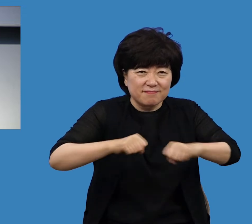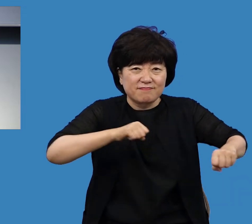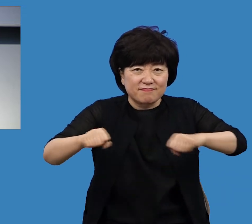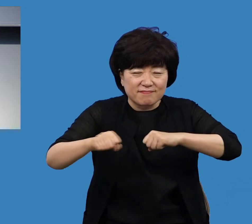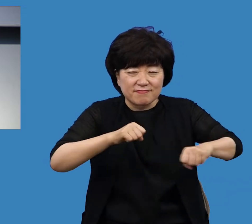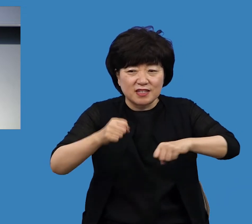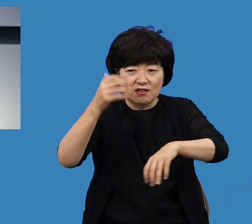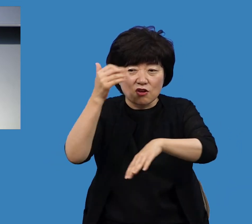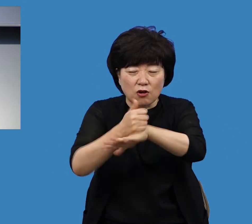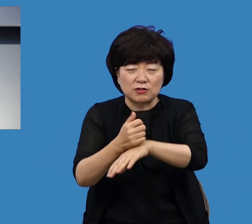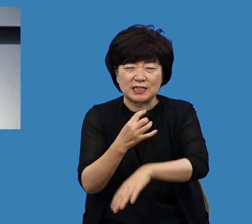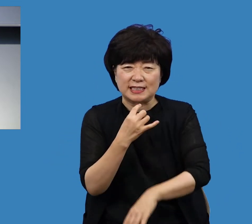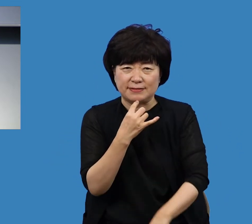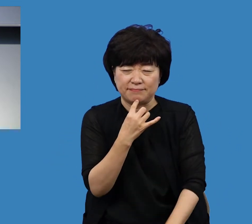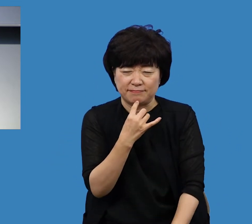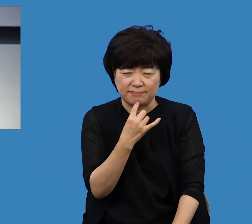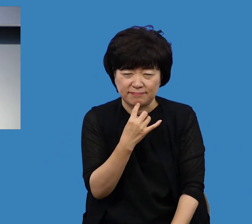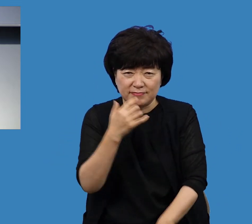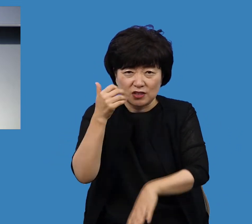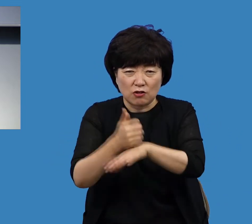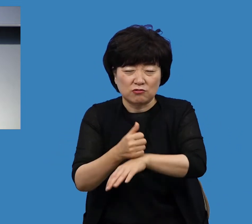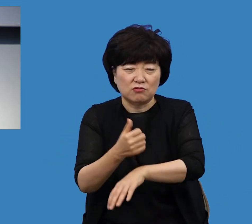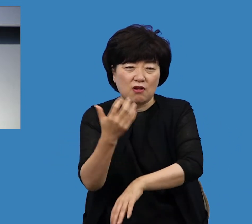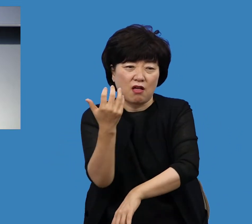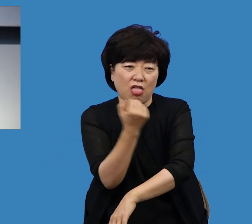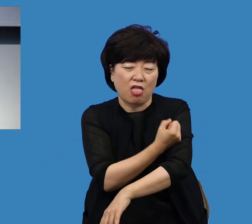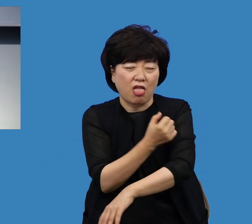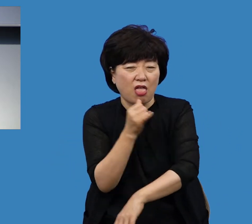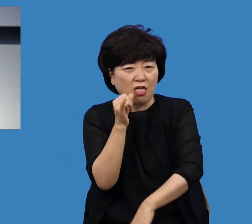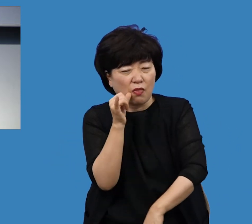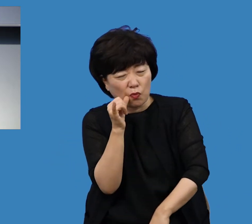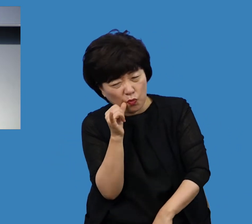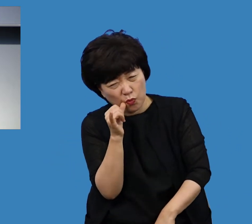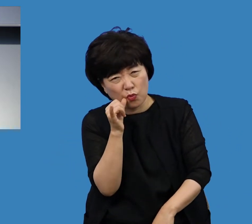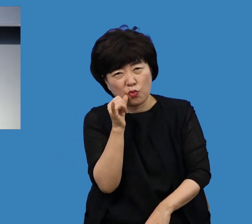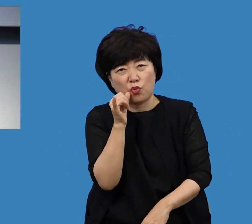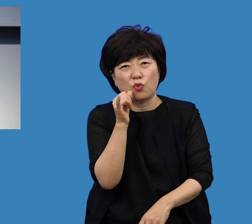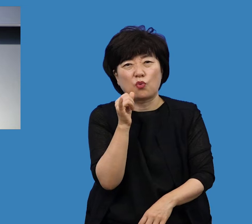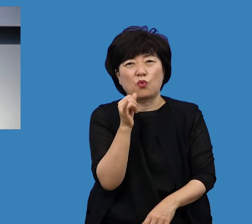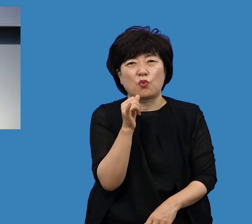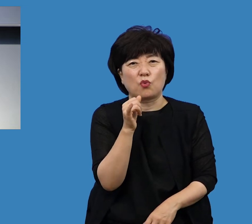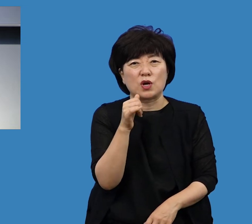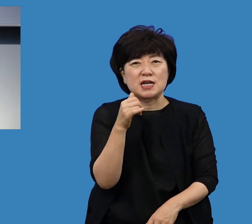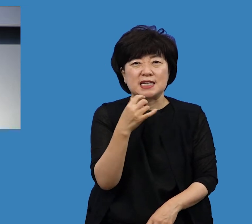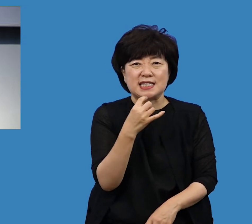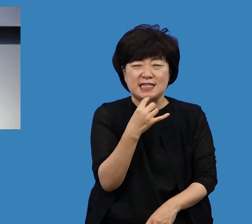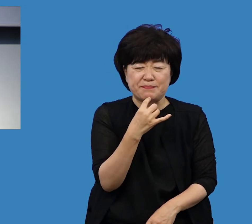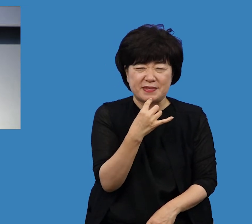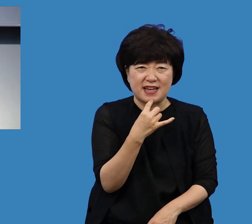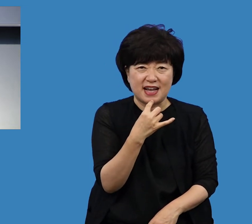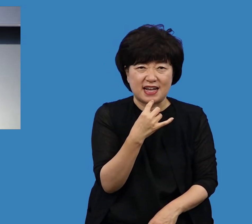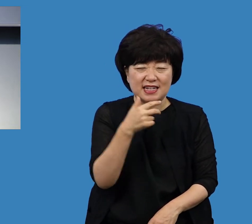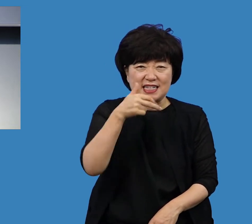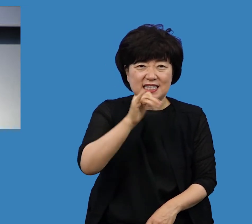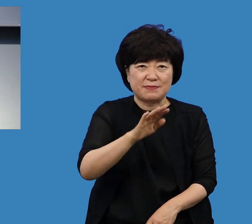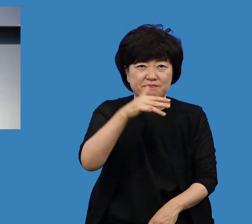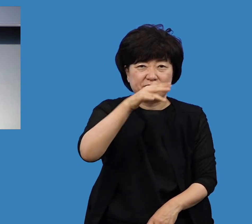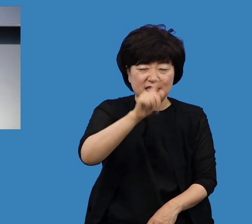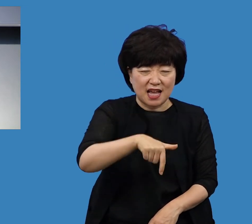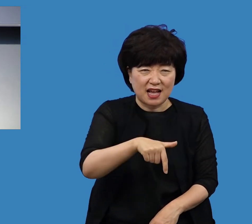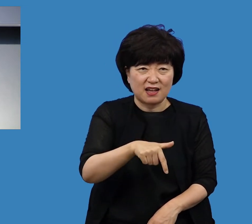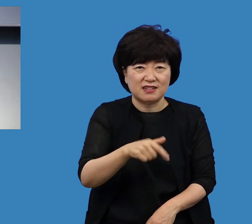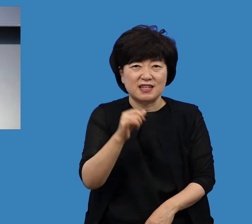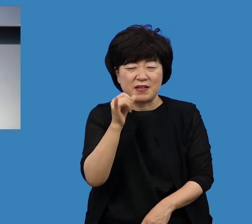향한 집착과 중독에 이르게 하는 거예요. 그러니까 무언가를 향한 집착에서 벗어나지 못하게 하는 거야. 이게